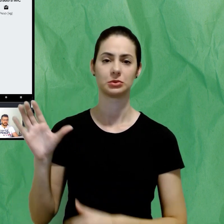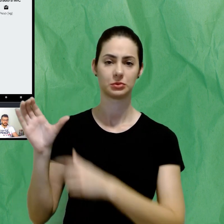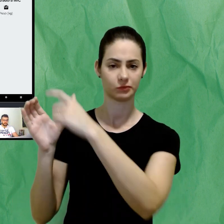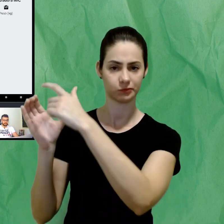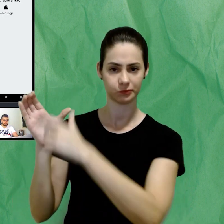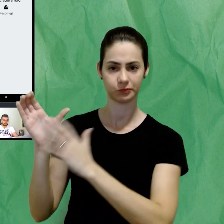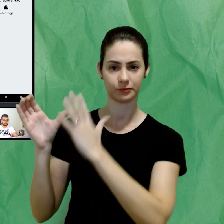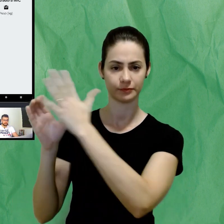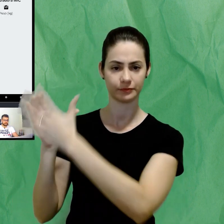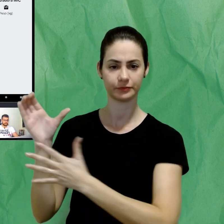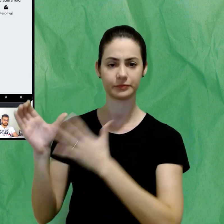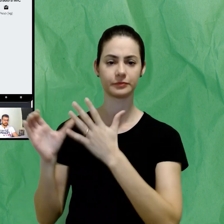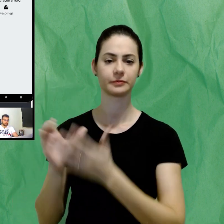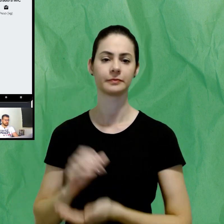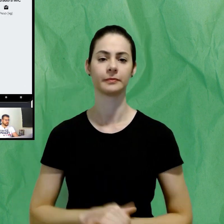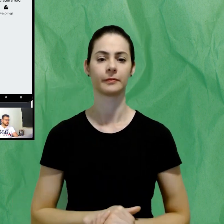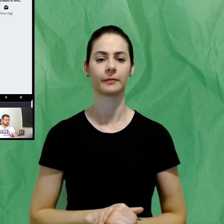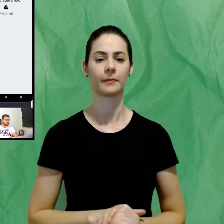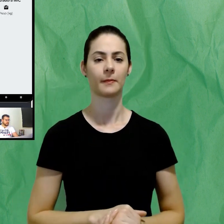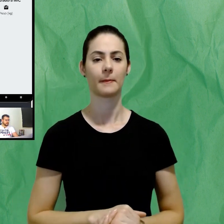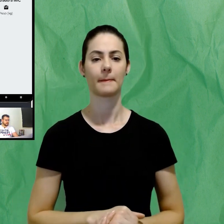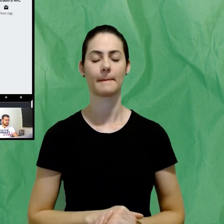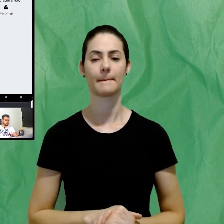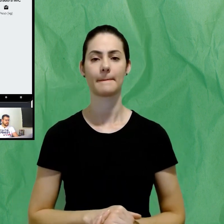é quilo, tá?